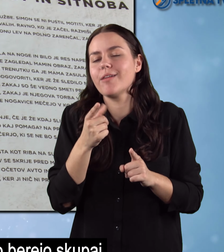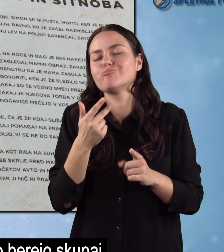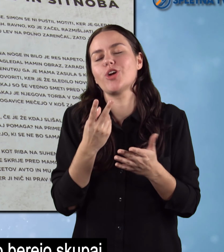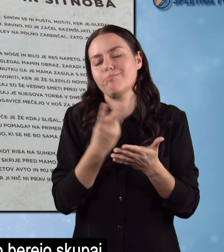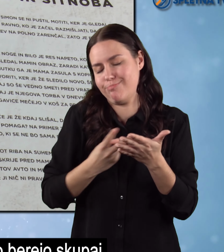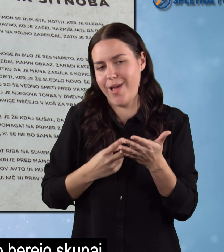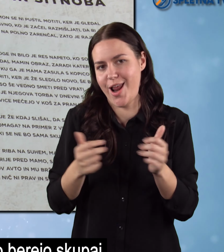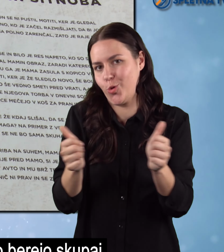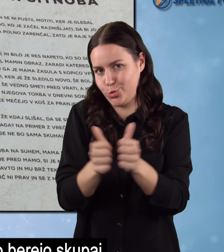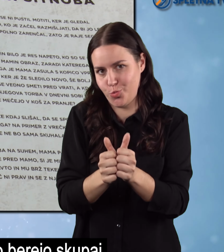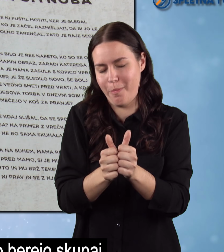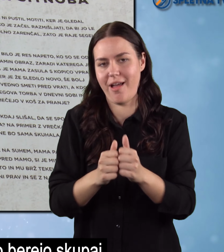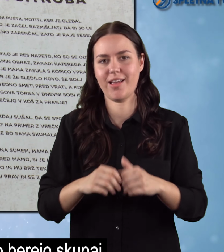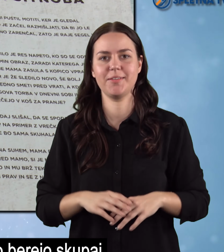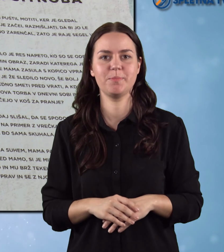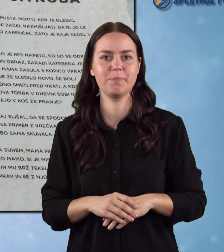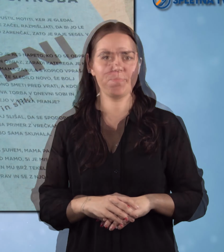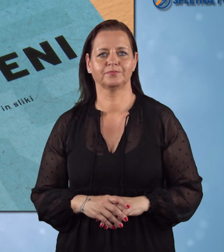skupaj.